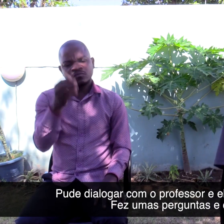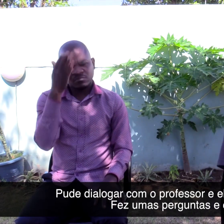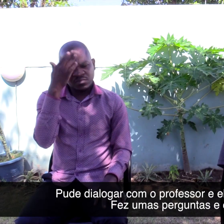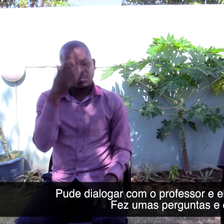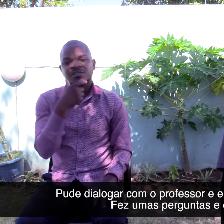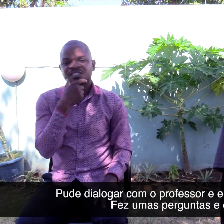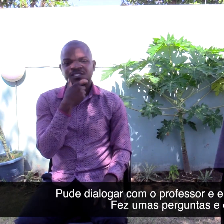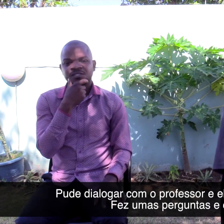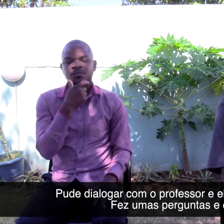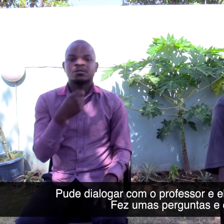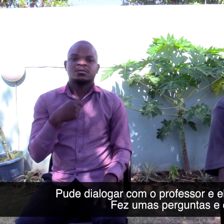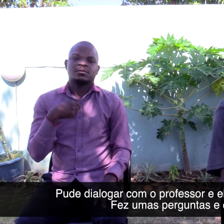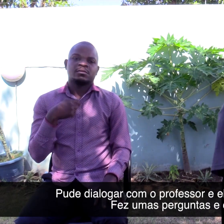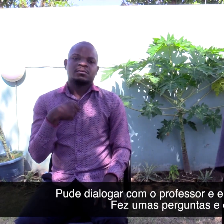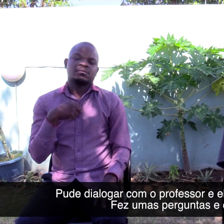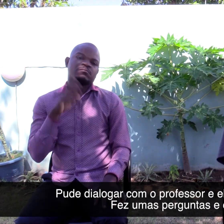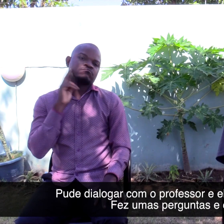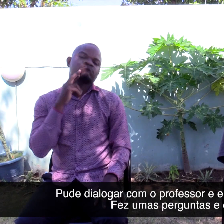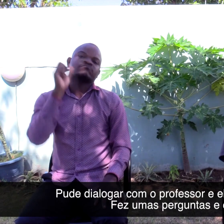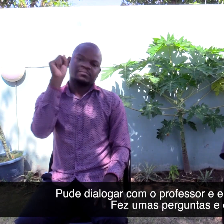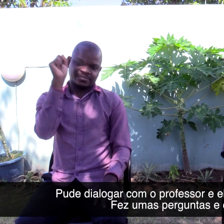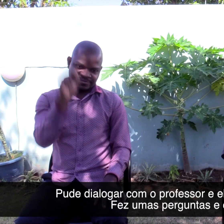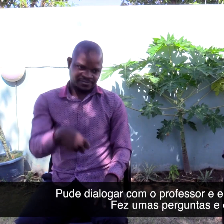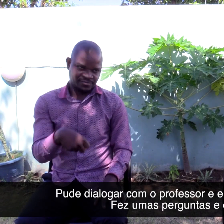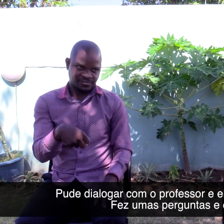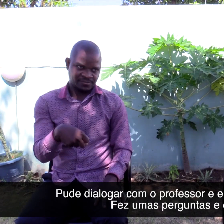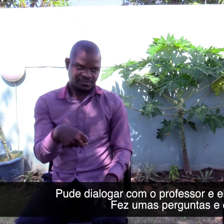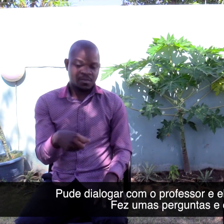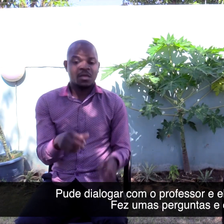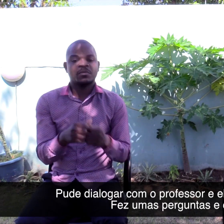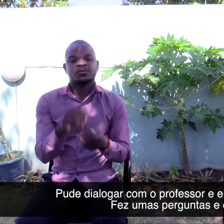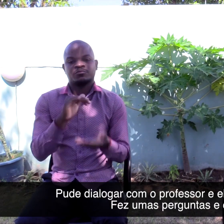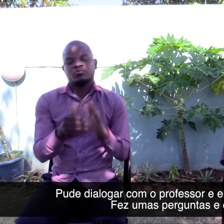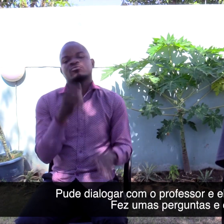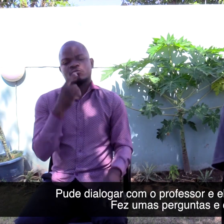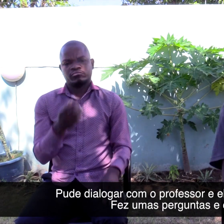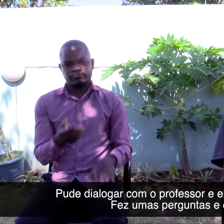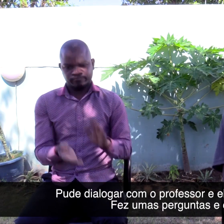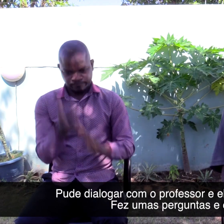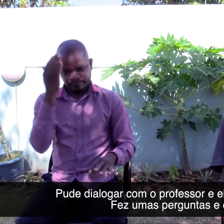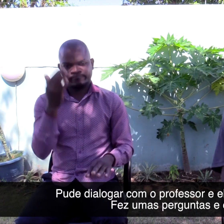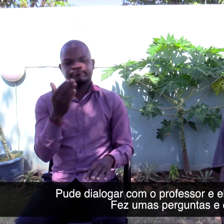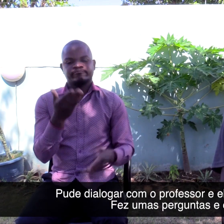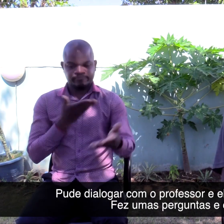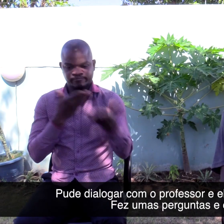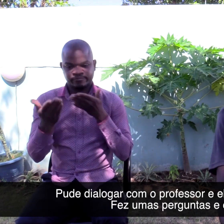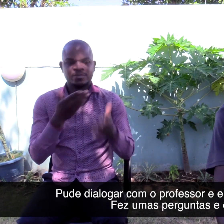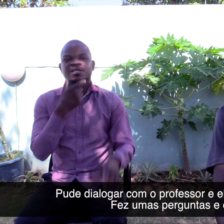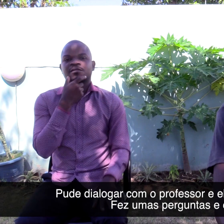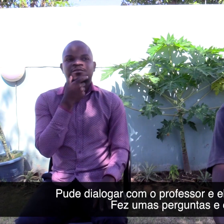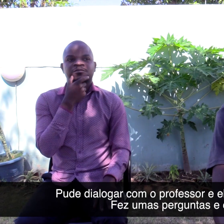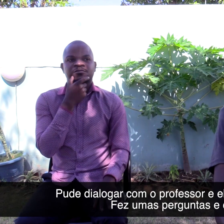inglês. Eu disse sim. Depois ele disse falar comigo. Eu